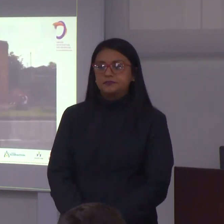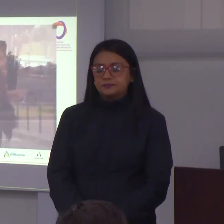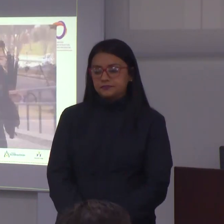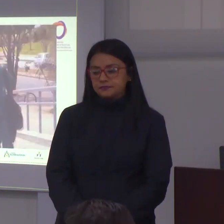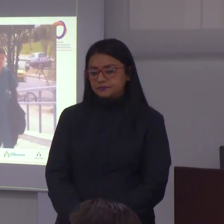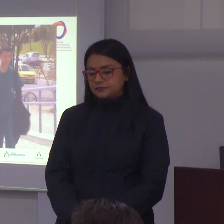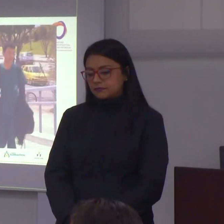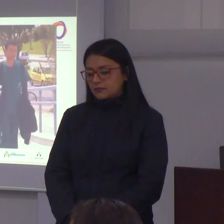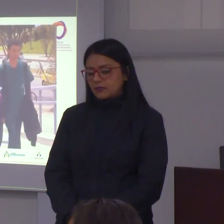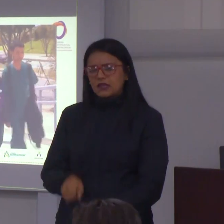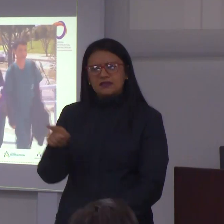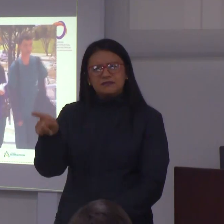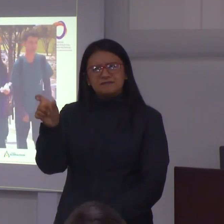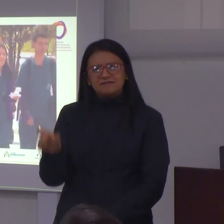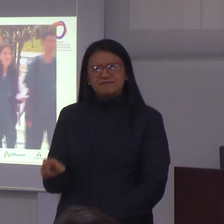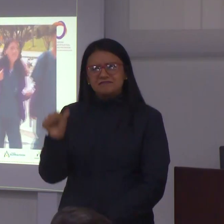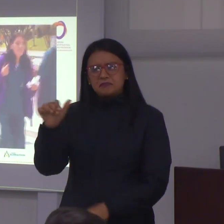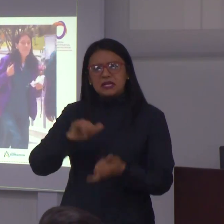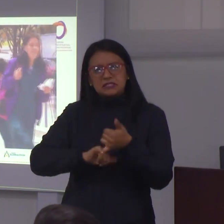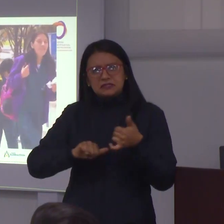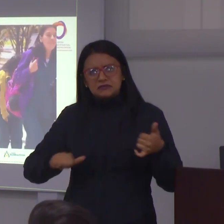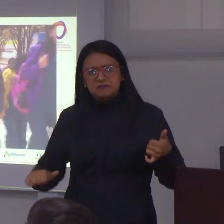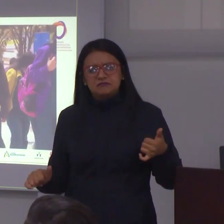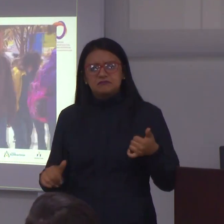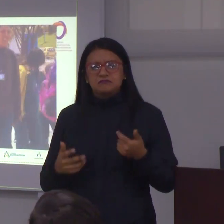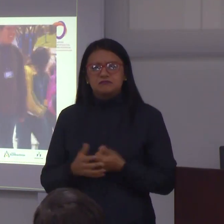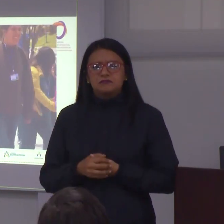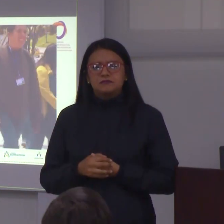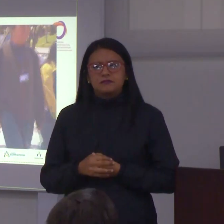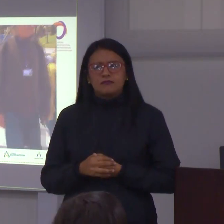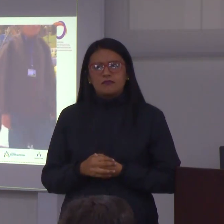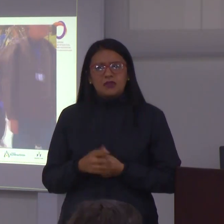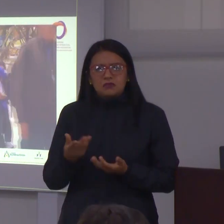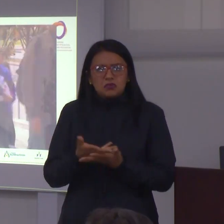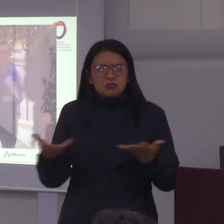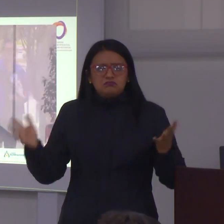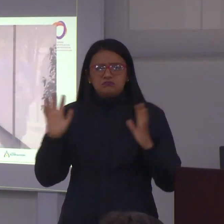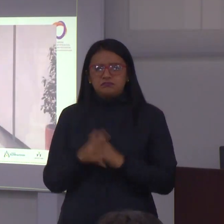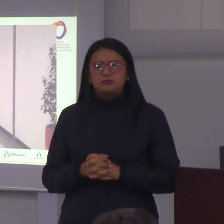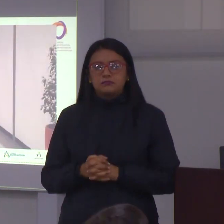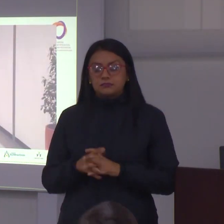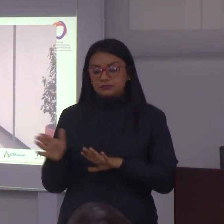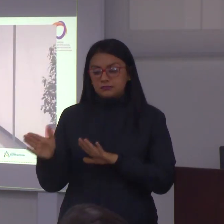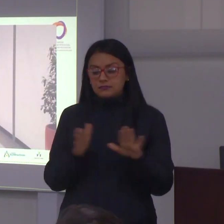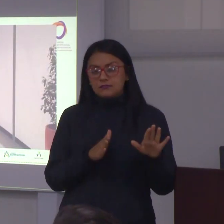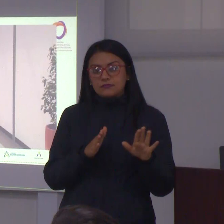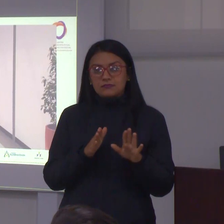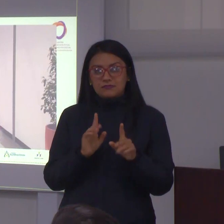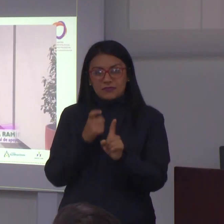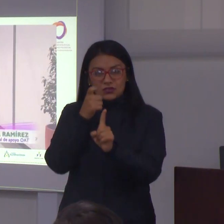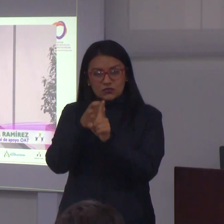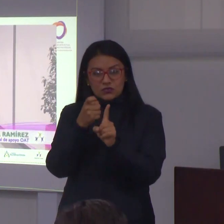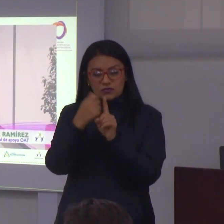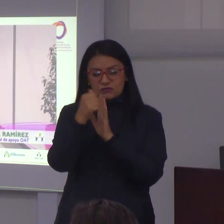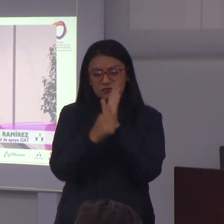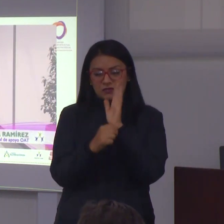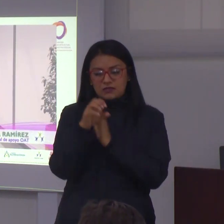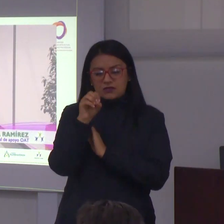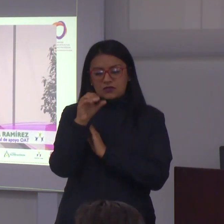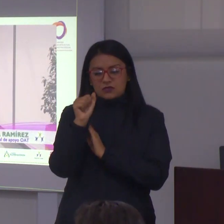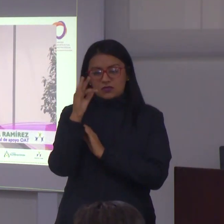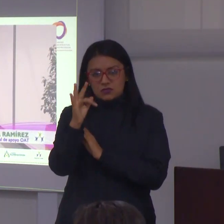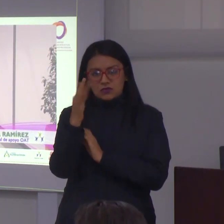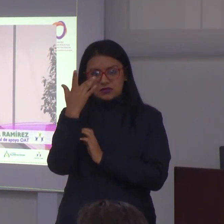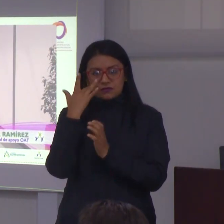Y se ha vuelto más independiente en cuanto al rol. El rol que exige el programa OAN de sus